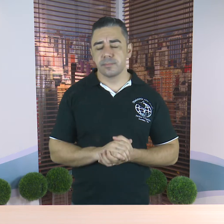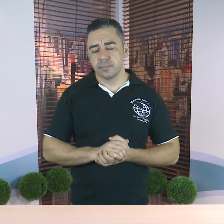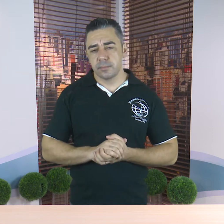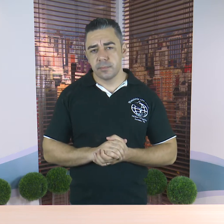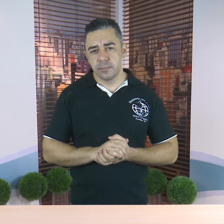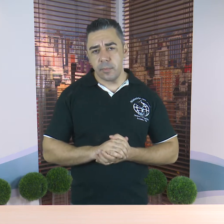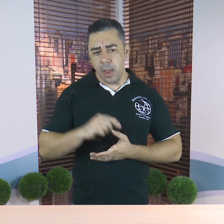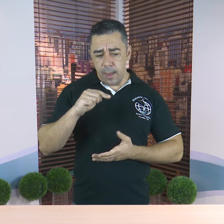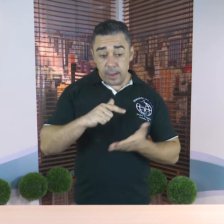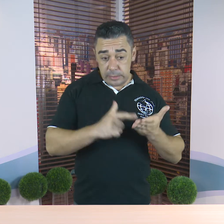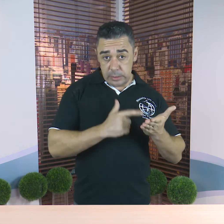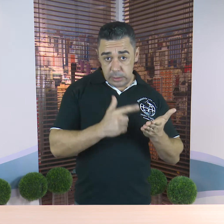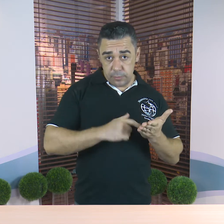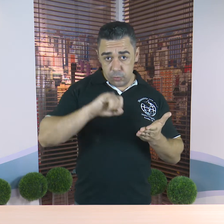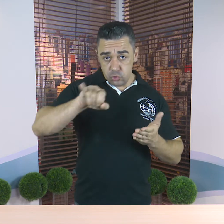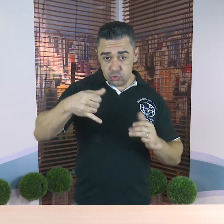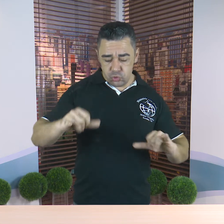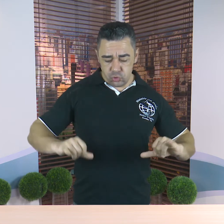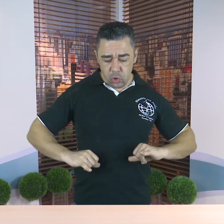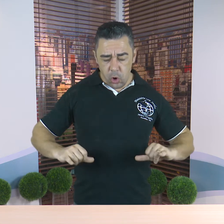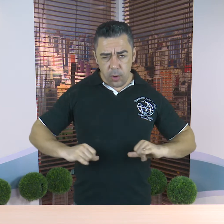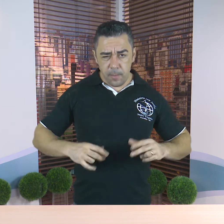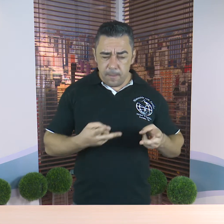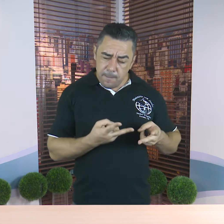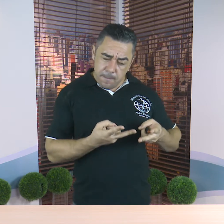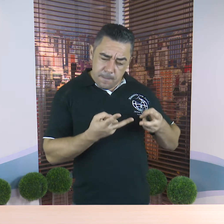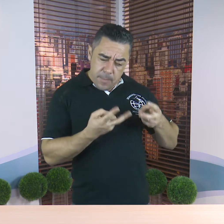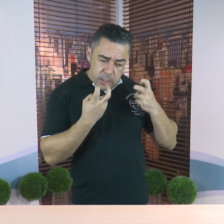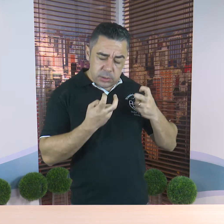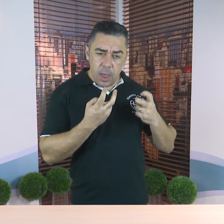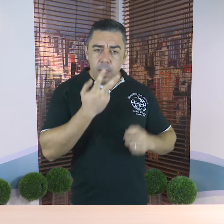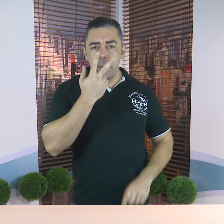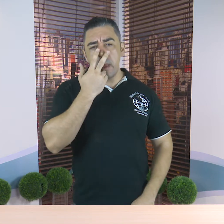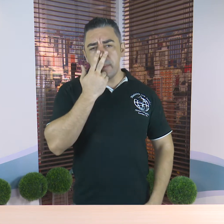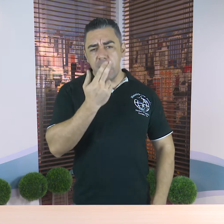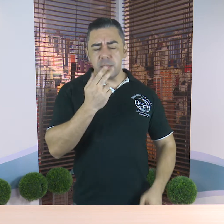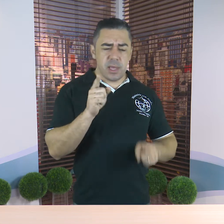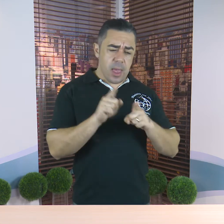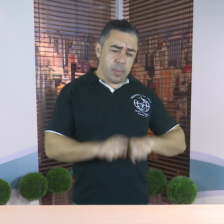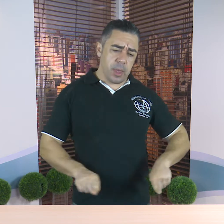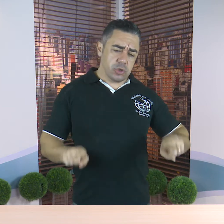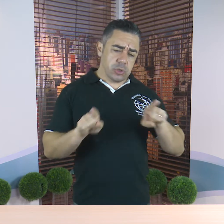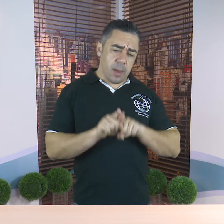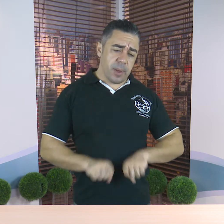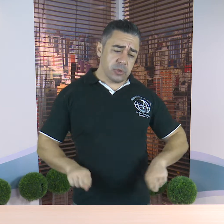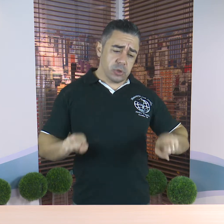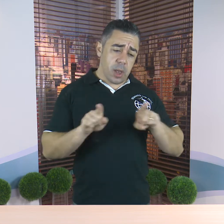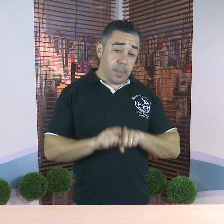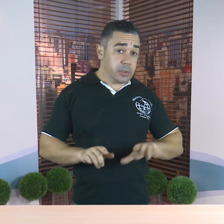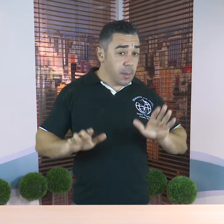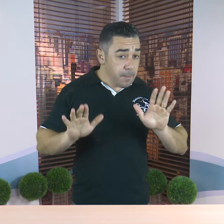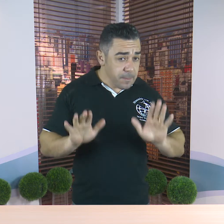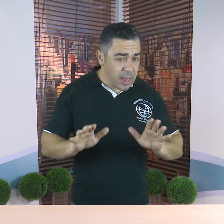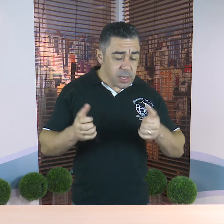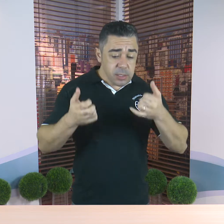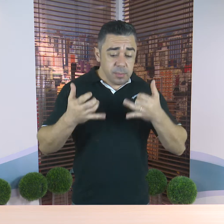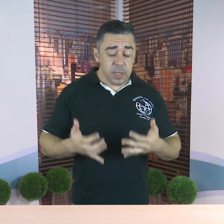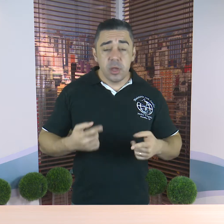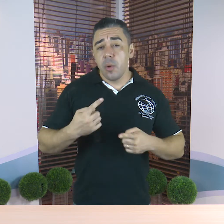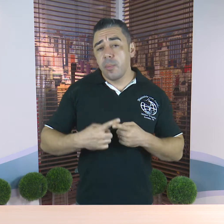de Jó dá a impressão de ser muito repetitivo. Isto tem uma explicação na escolha do